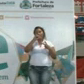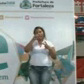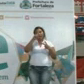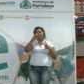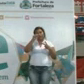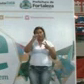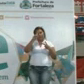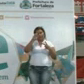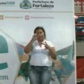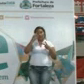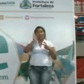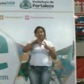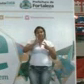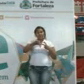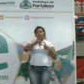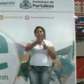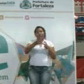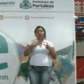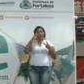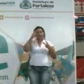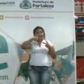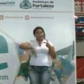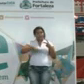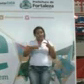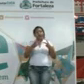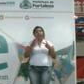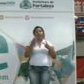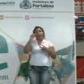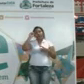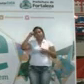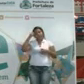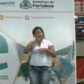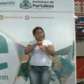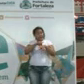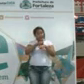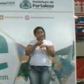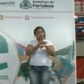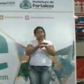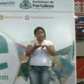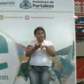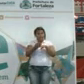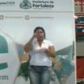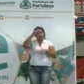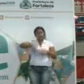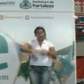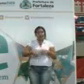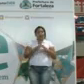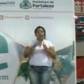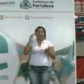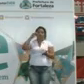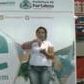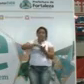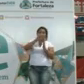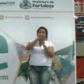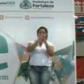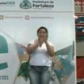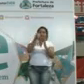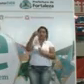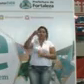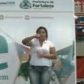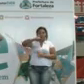e branco no poema, porque lembra esse preconceito sofrido. Final do século XIX,